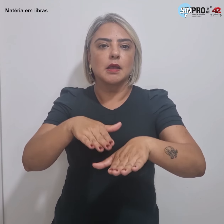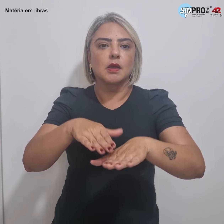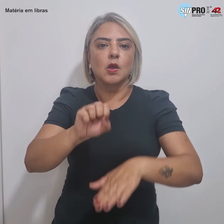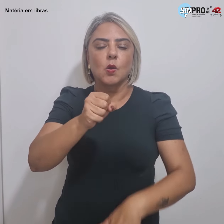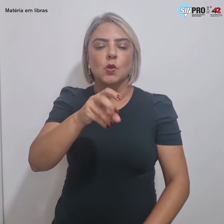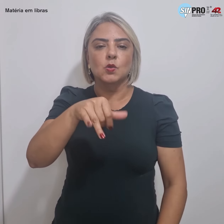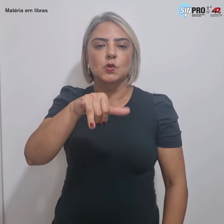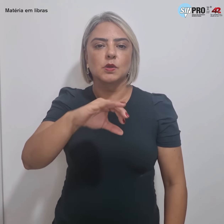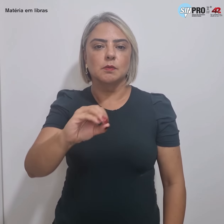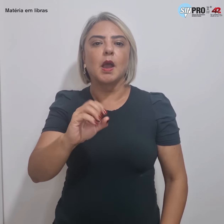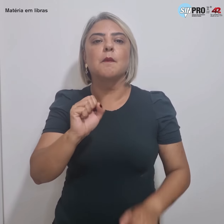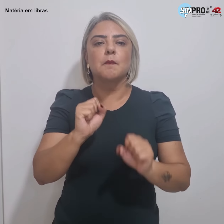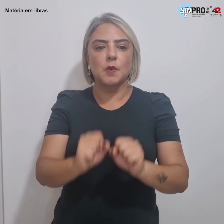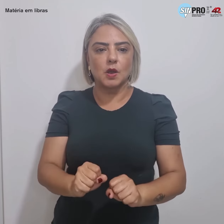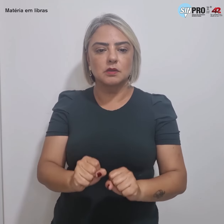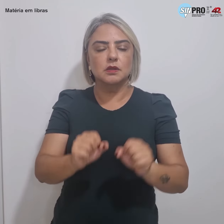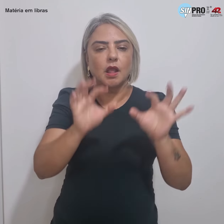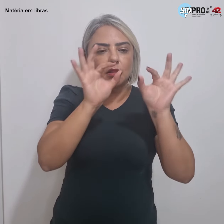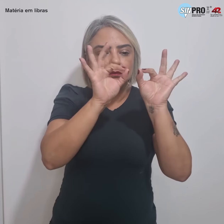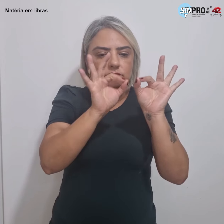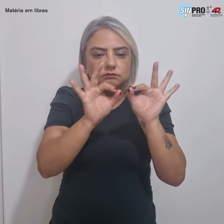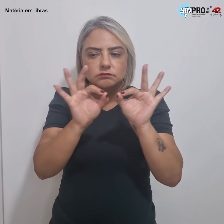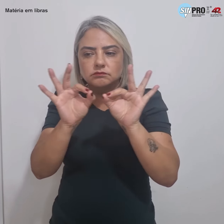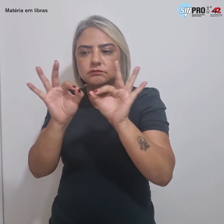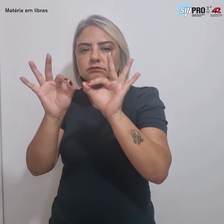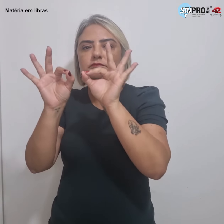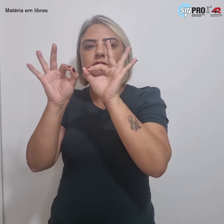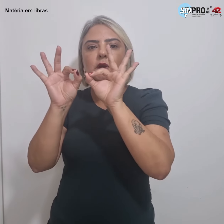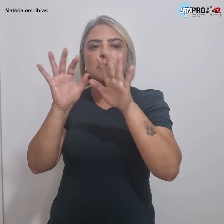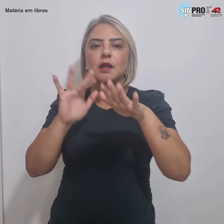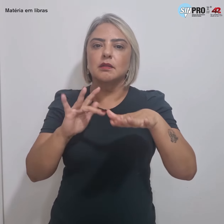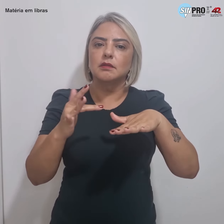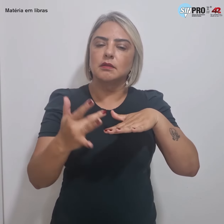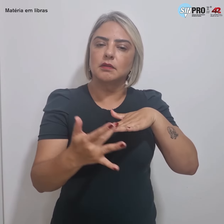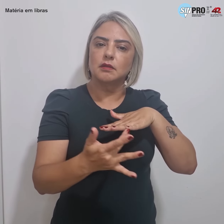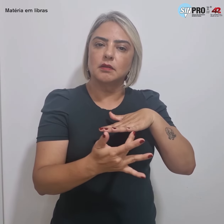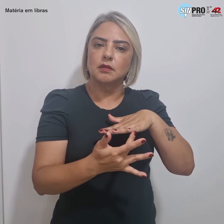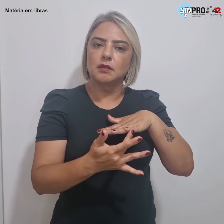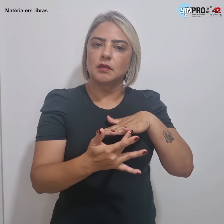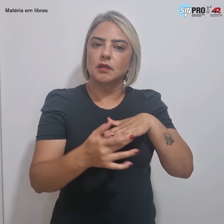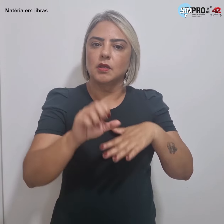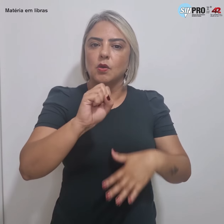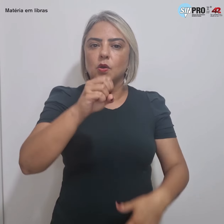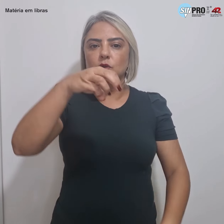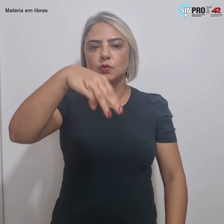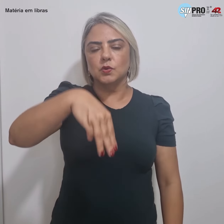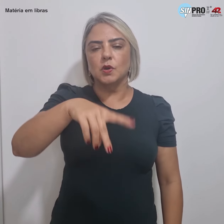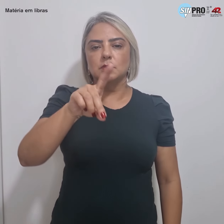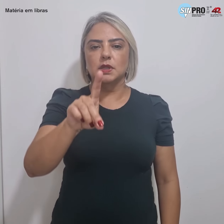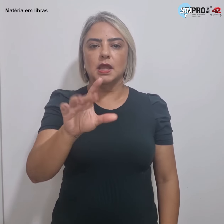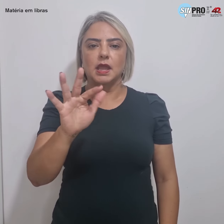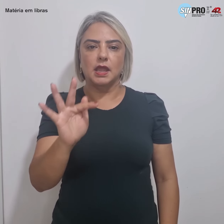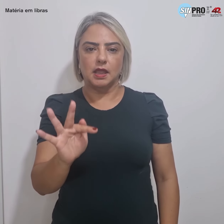de março poderá ser acompanhada pelas redes sociais do 8M-DF e em torno.